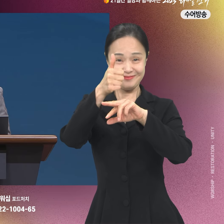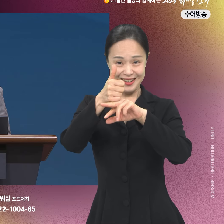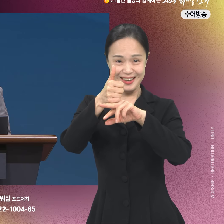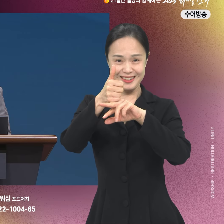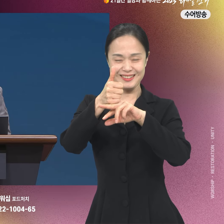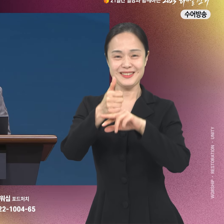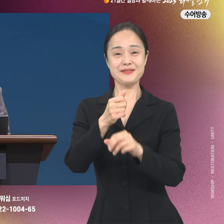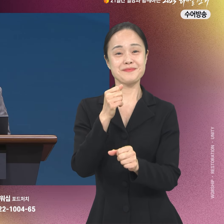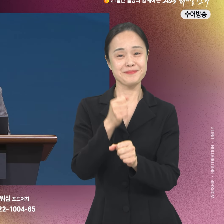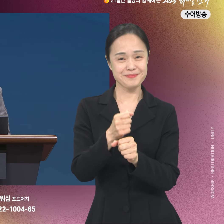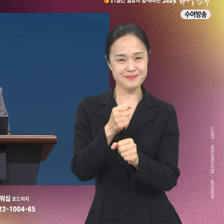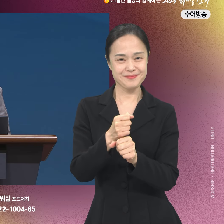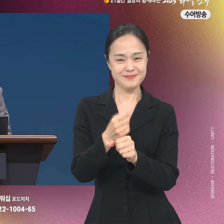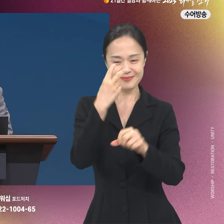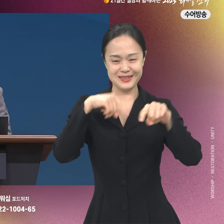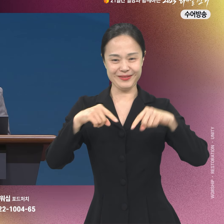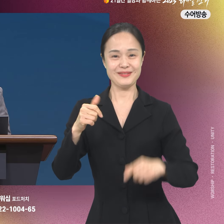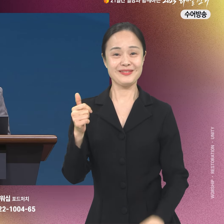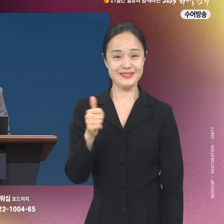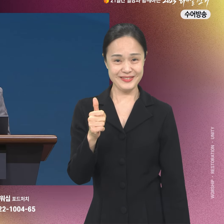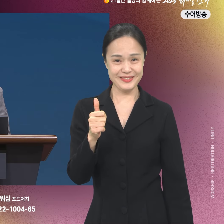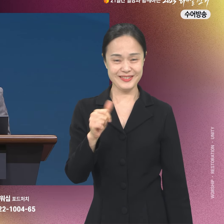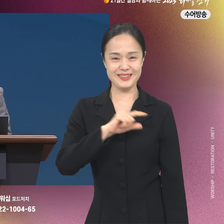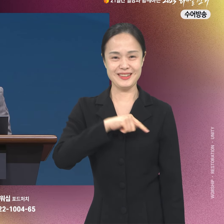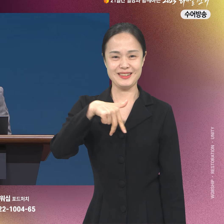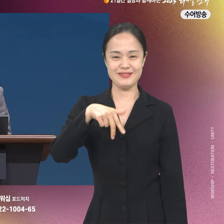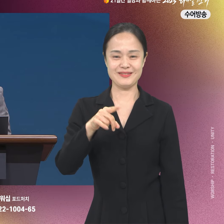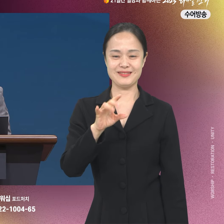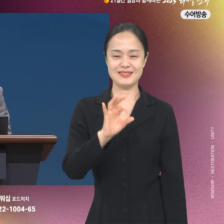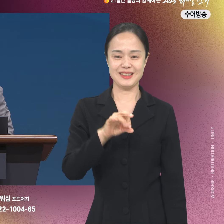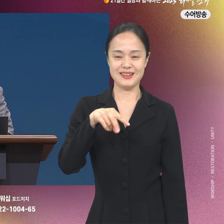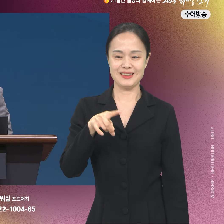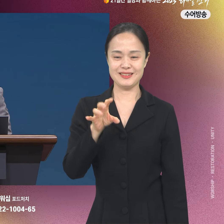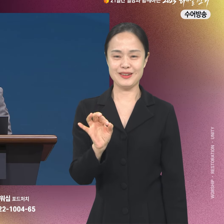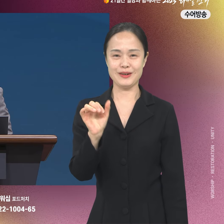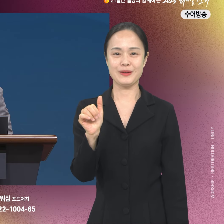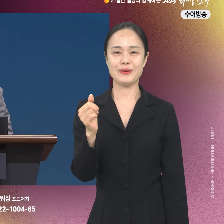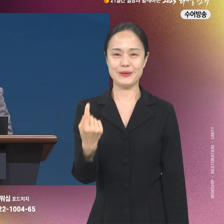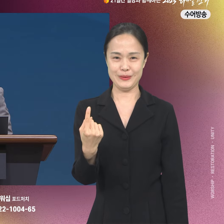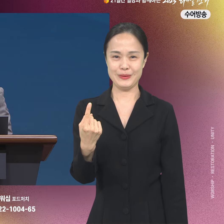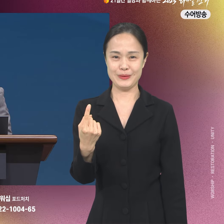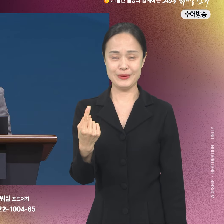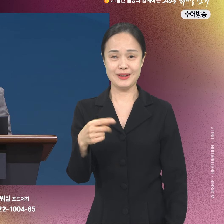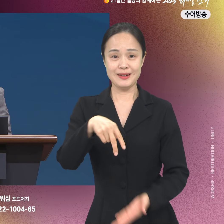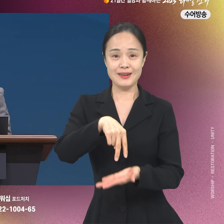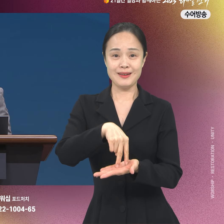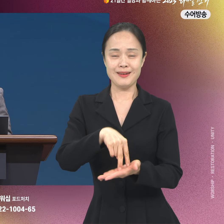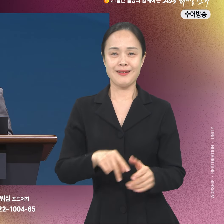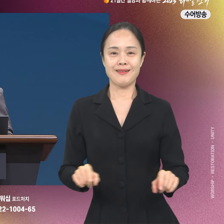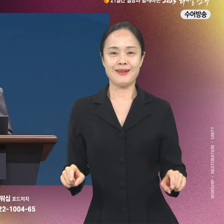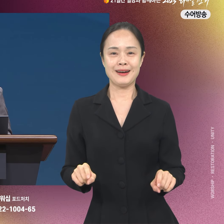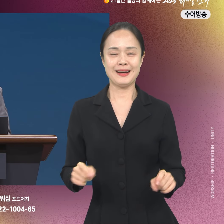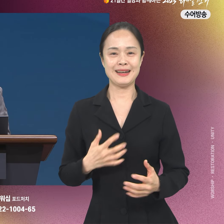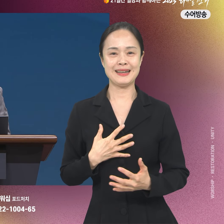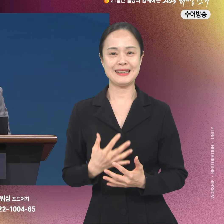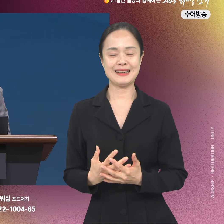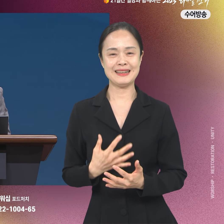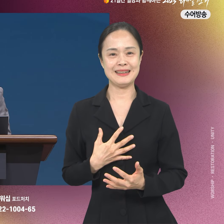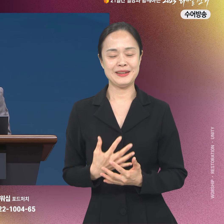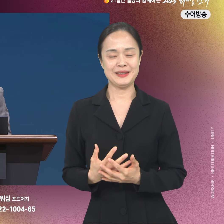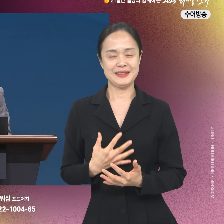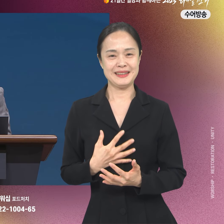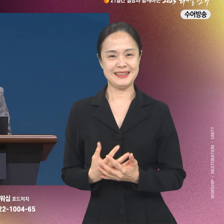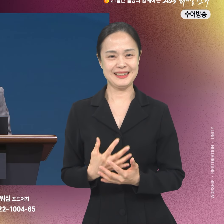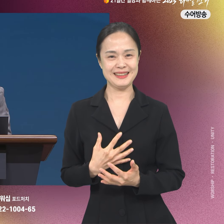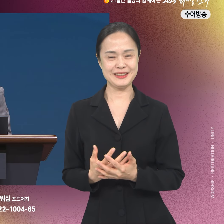이런 영광된 자리에 서게 돼서 너무 마음이 떨리고 긴장도 되지만 제가 이